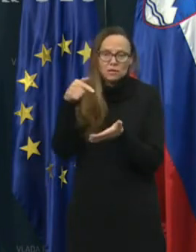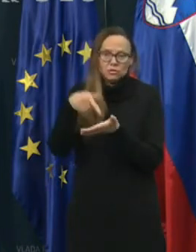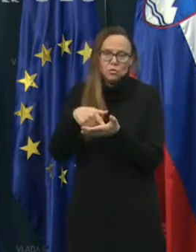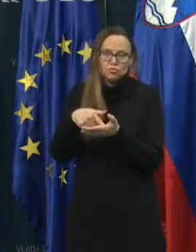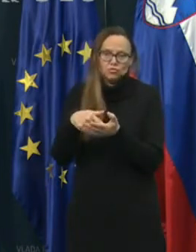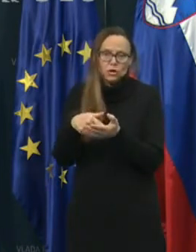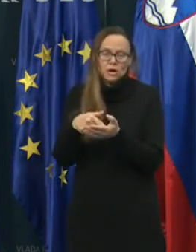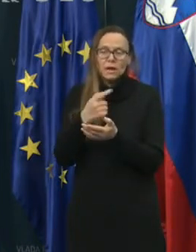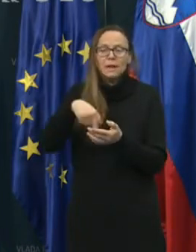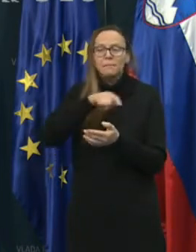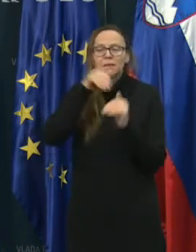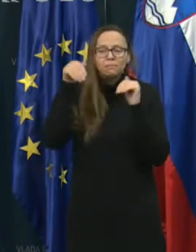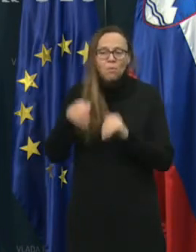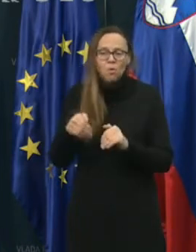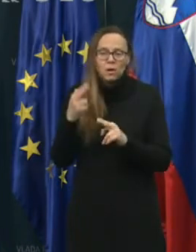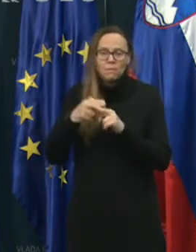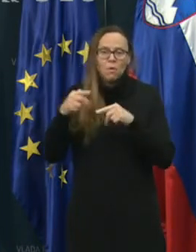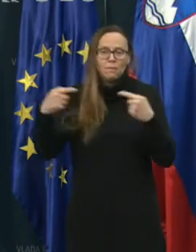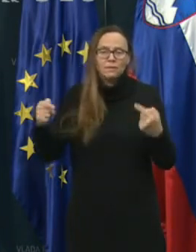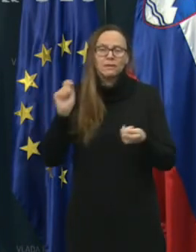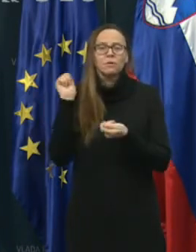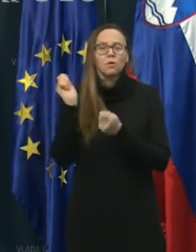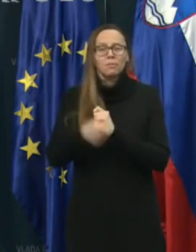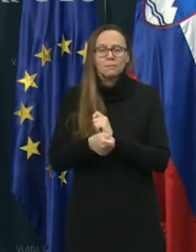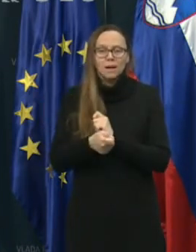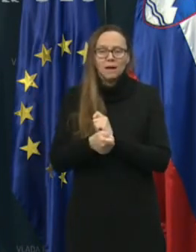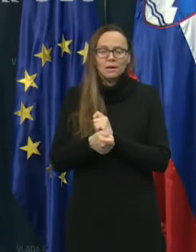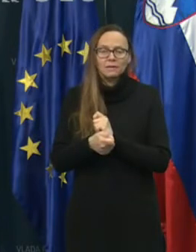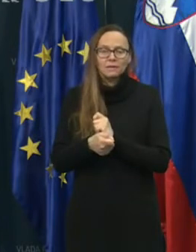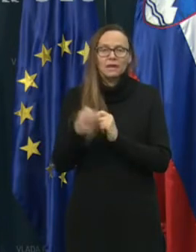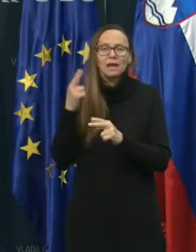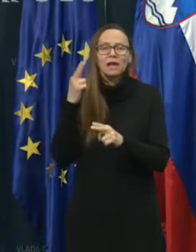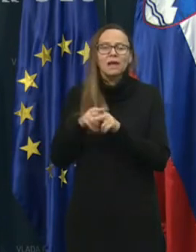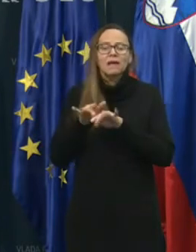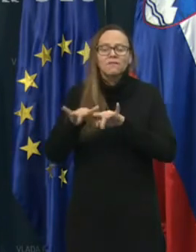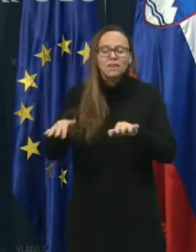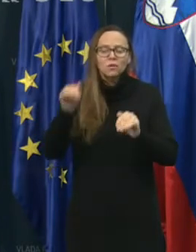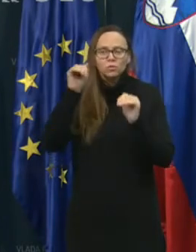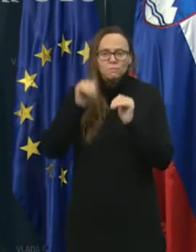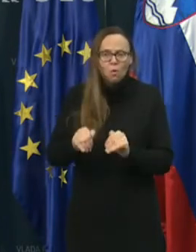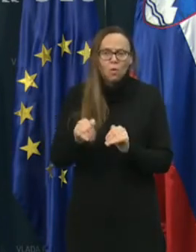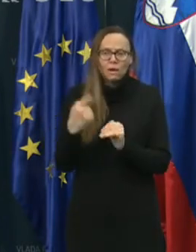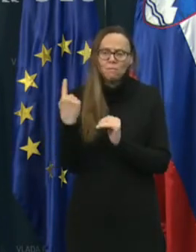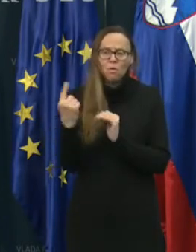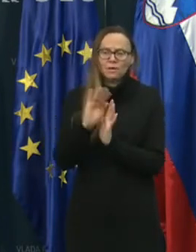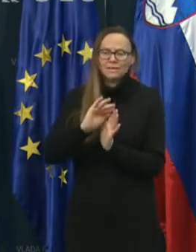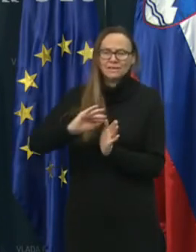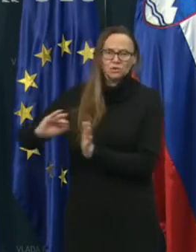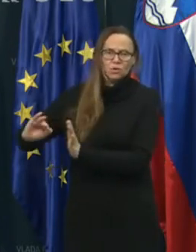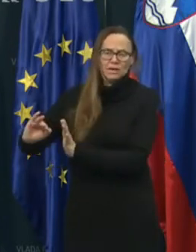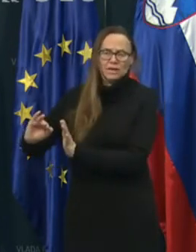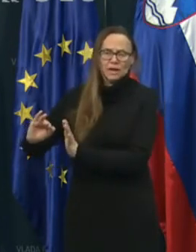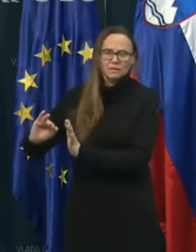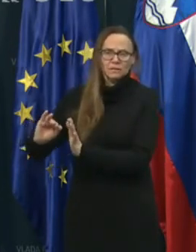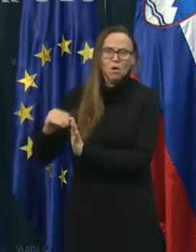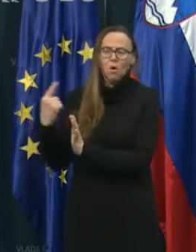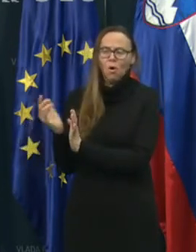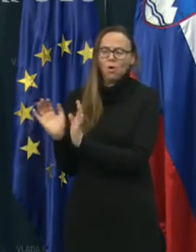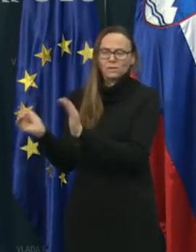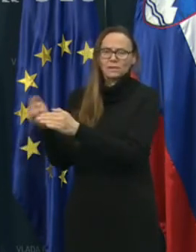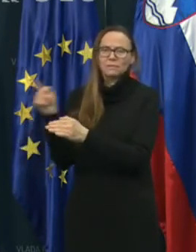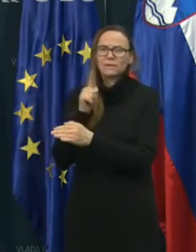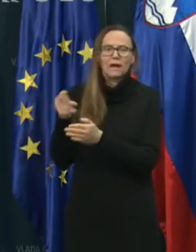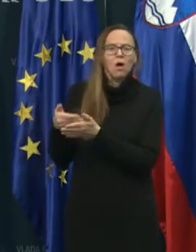Mi moramo epidemijo premagati, virus moramo izolirati, usamiti in